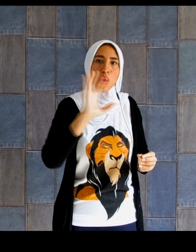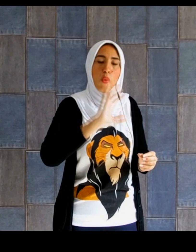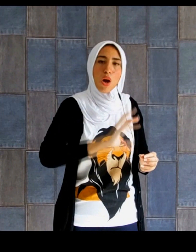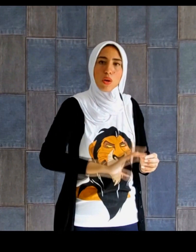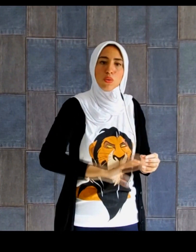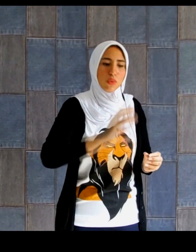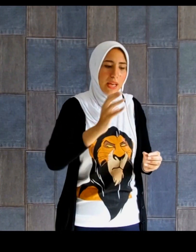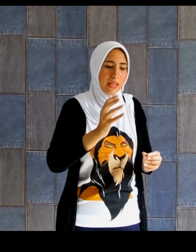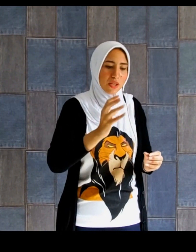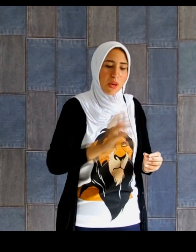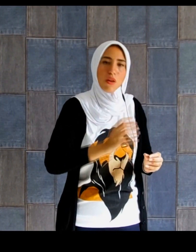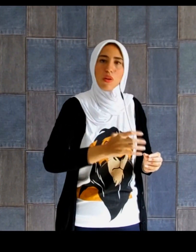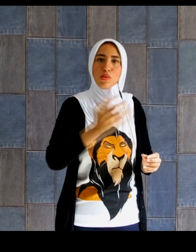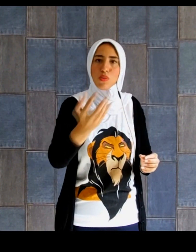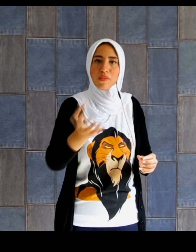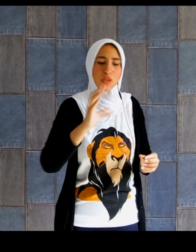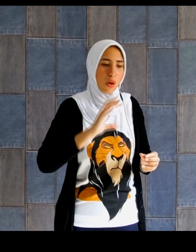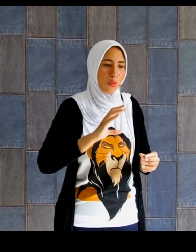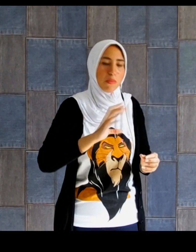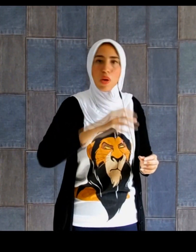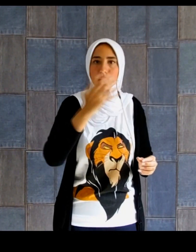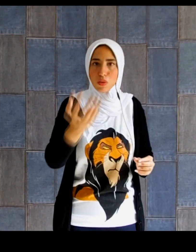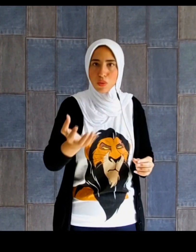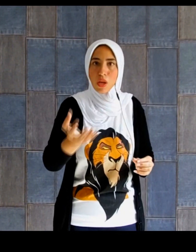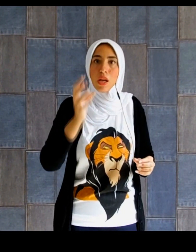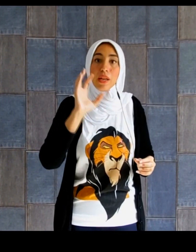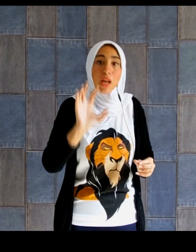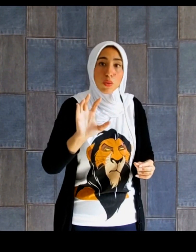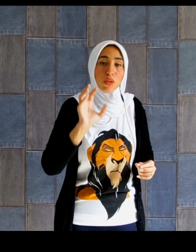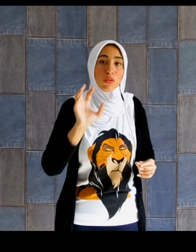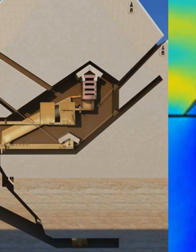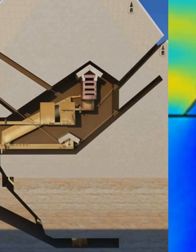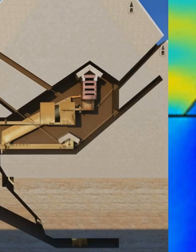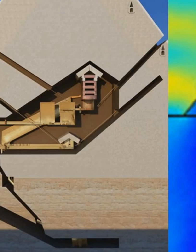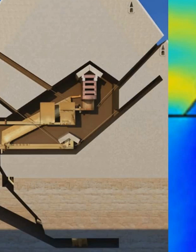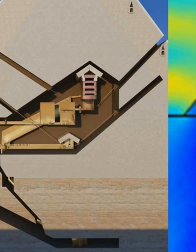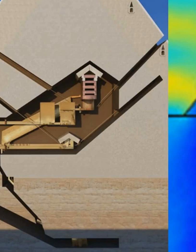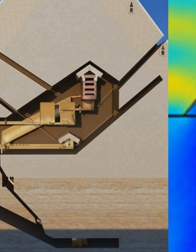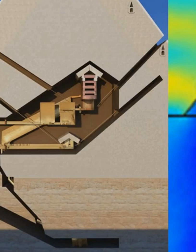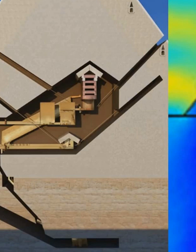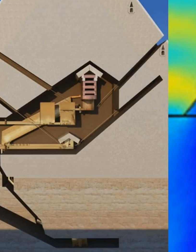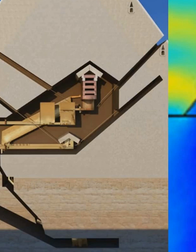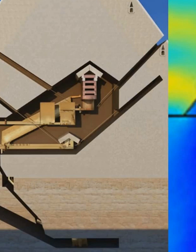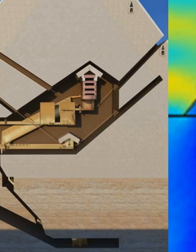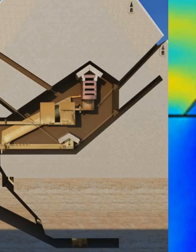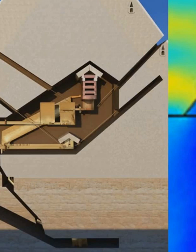وعرضو لحاجة اسمها راديو ويفز او موجات راديو لقوا ان الطاقة الكهرومغناطسية في الهرم بتتركز في